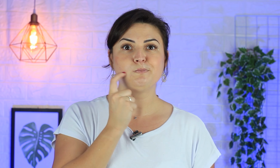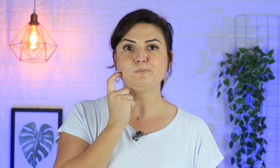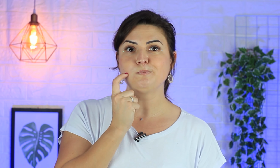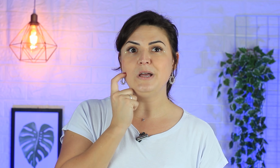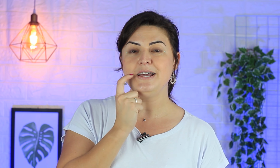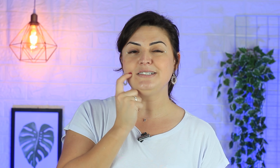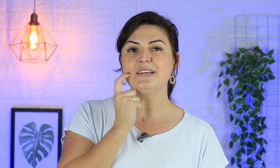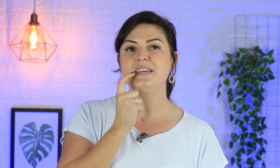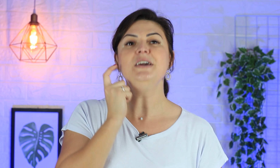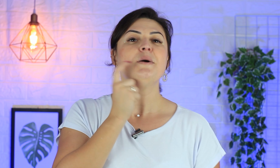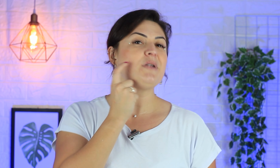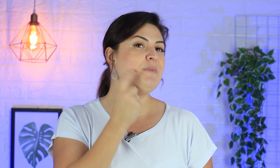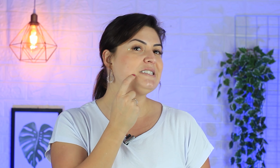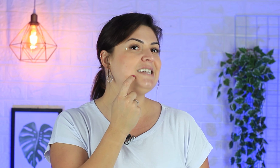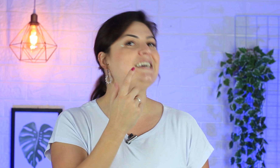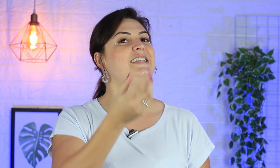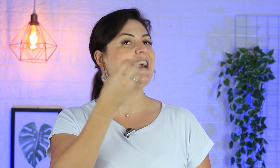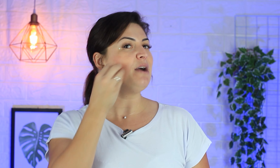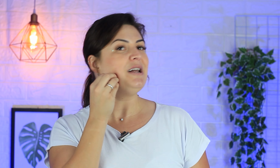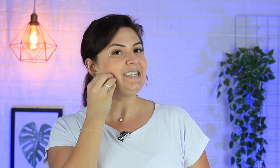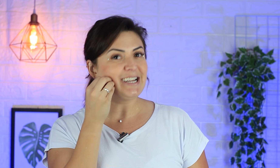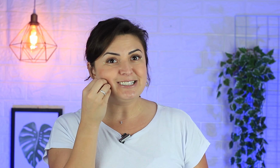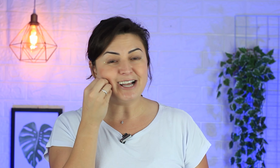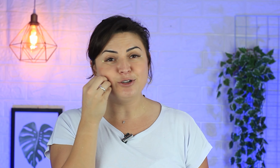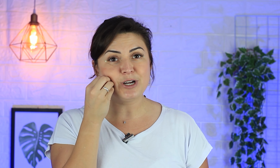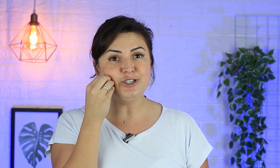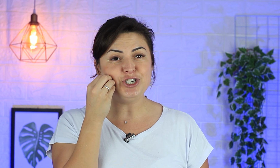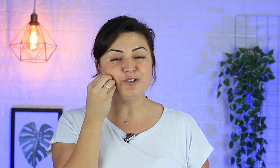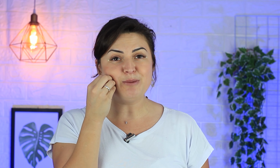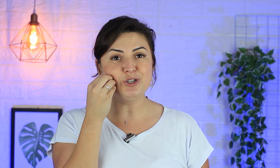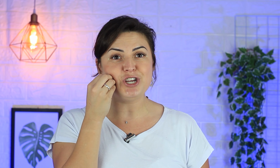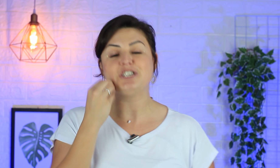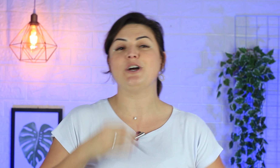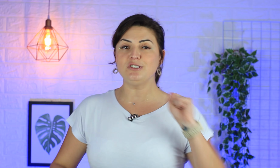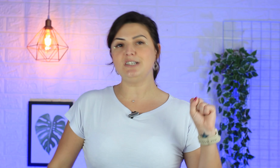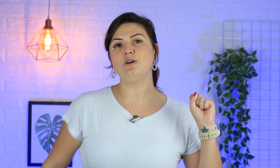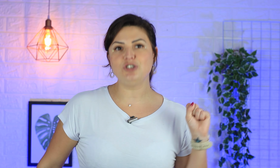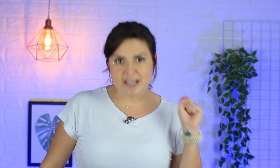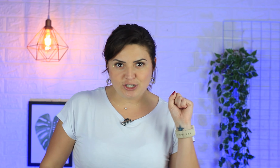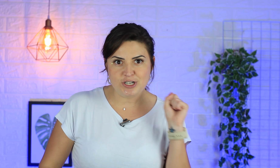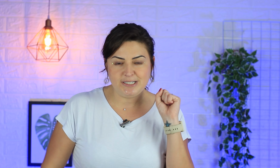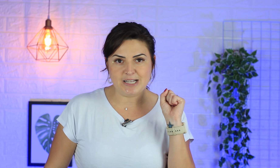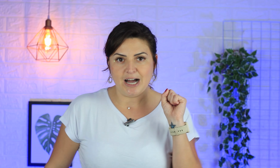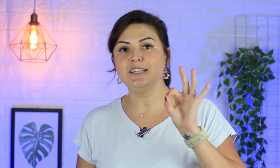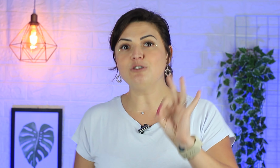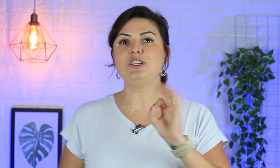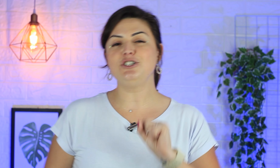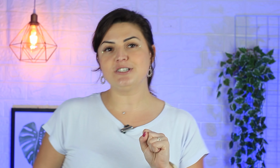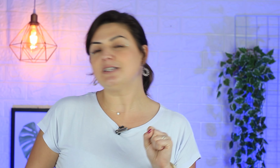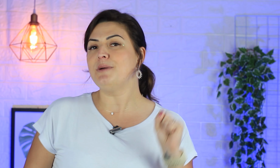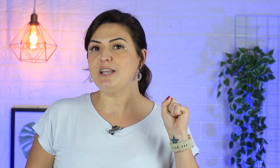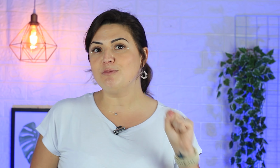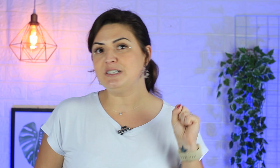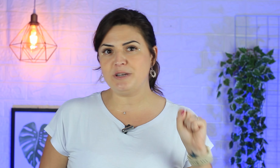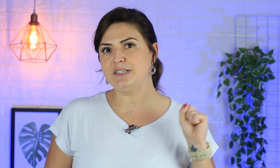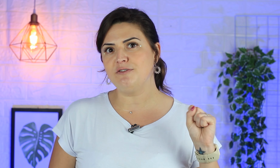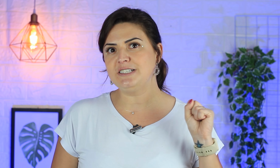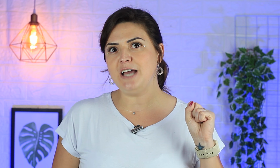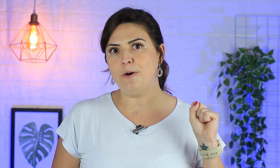esse aqui, pra passar essa ideia que a bala tá aqui no cantinho da bochecha. E o sinal de dentista? Sinal de dentista também tem uma expressão facial.